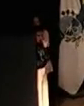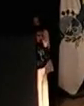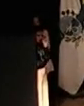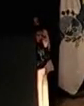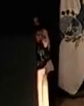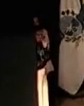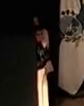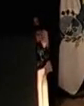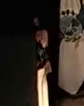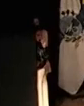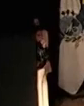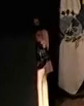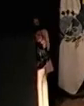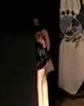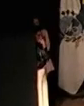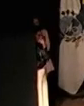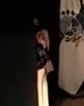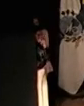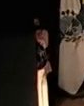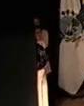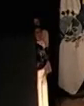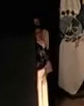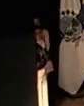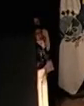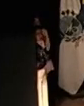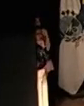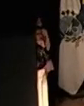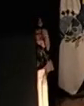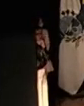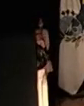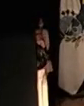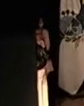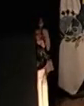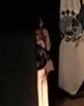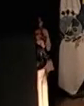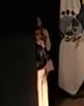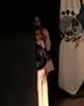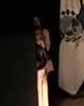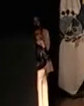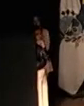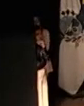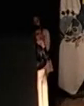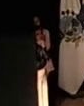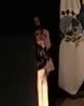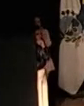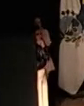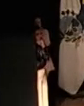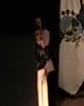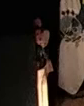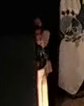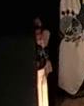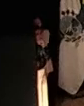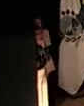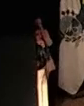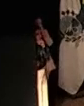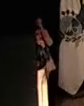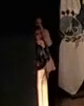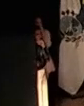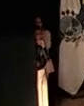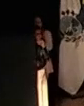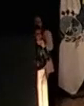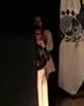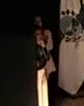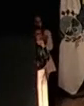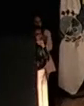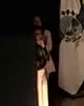que atender 70% das necessidades então não tem como você colocar para o Integral por exemplo